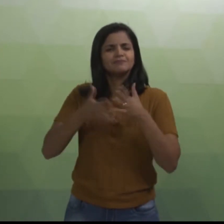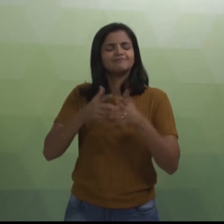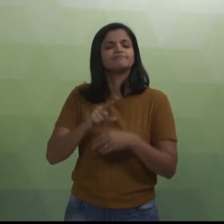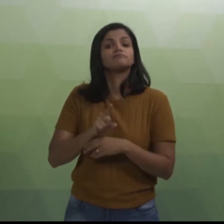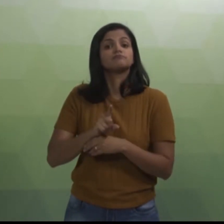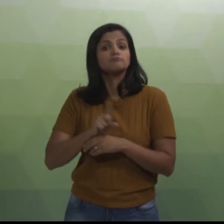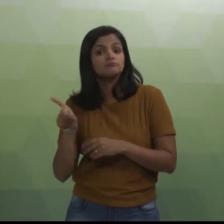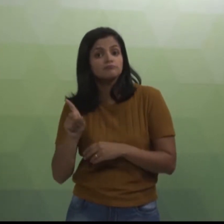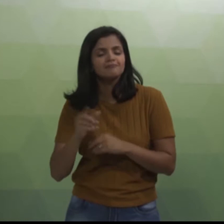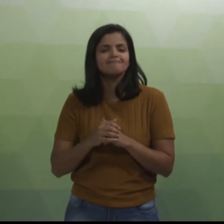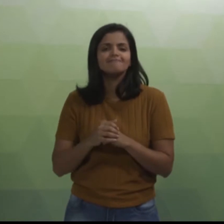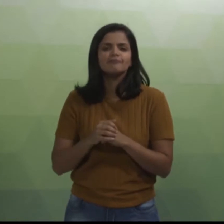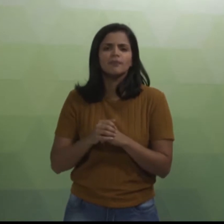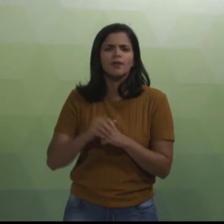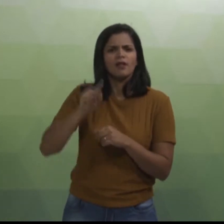Perceba, não pode ser feito confusão.